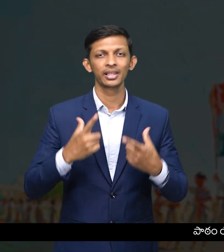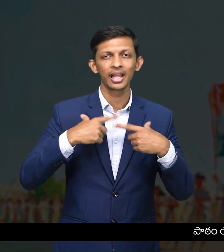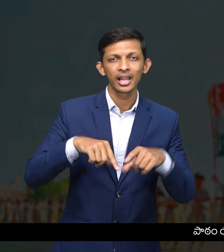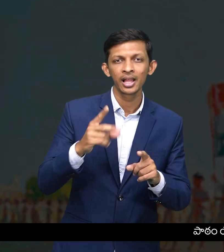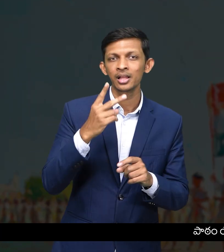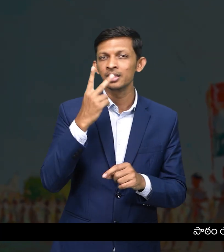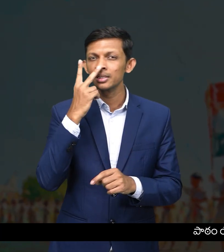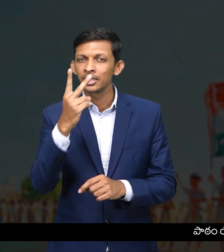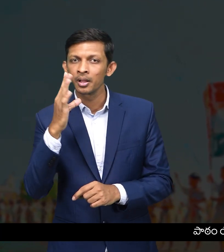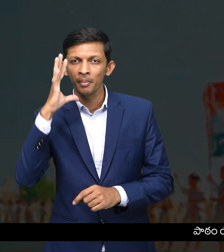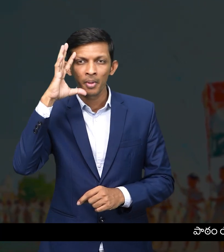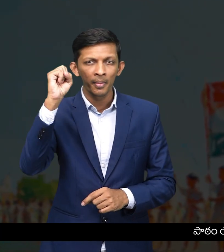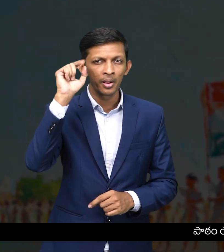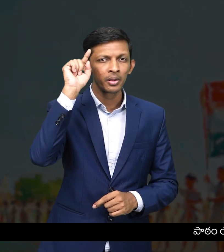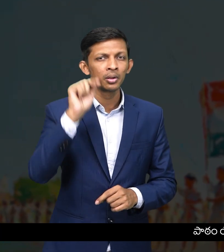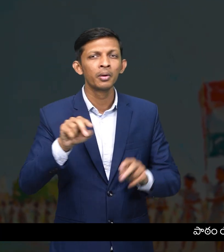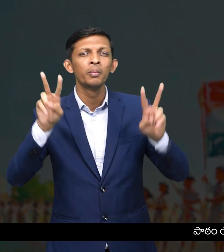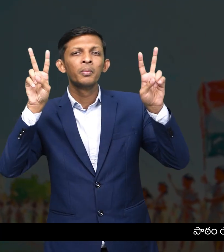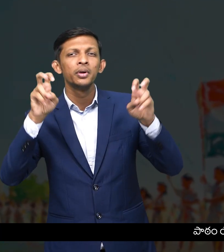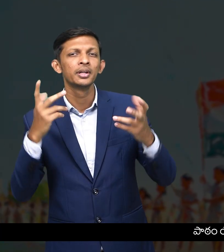పాఠం యొక్క సారాంశాన్ని చూద్దాం.